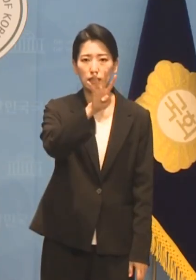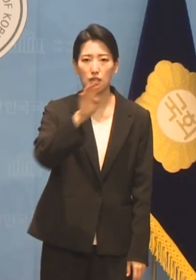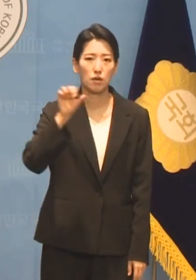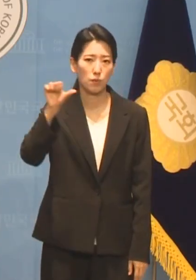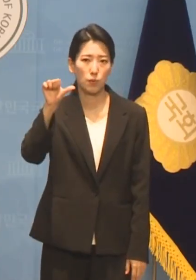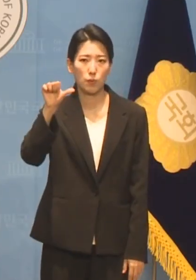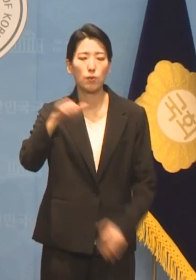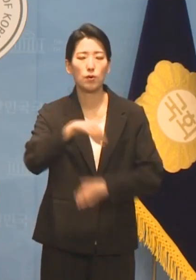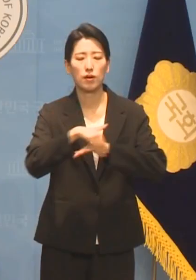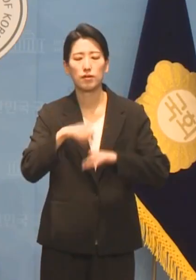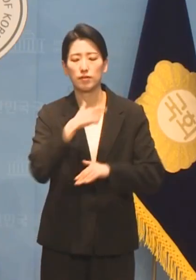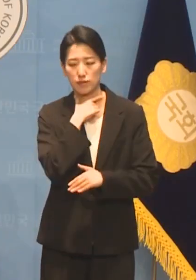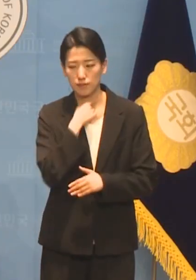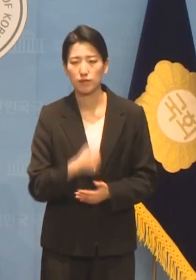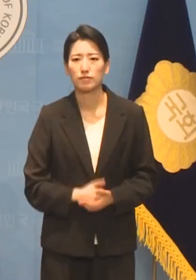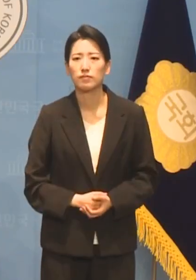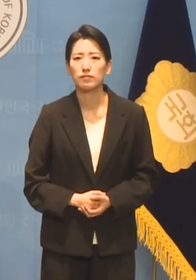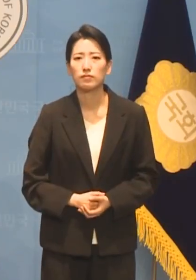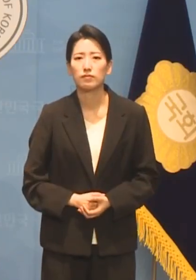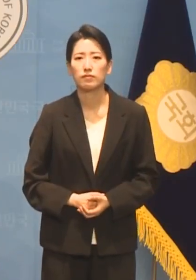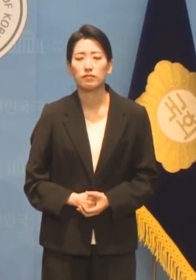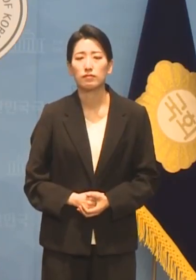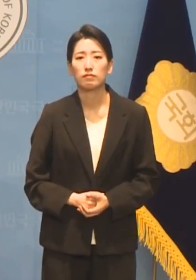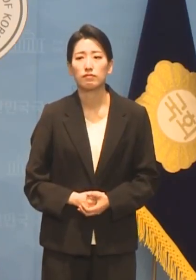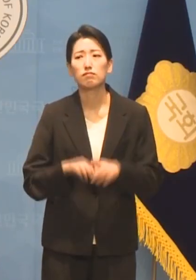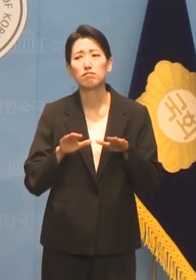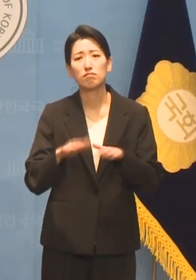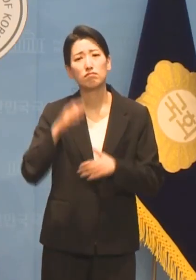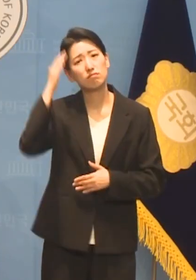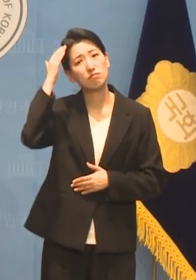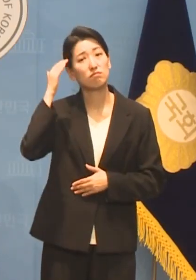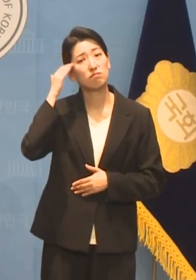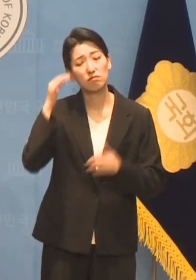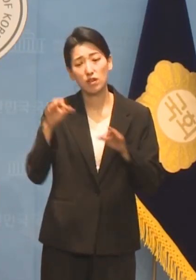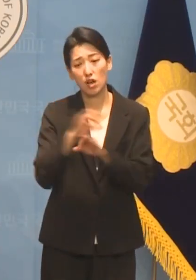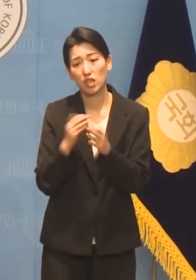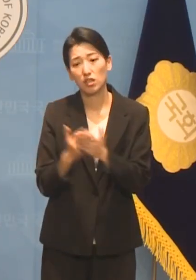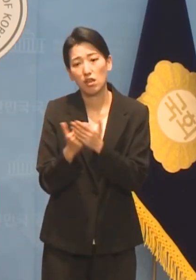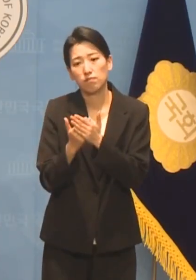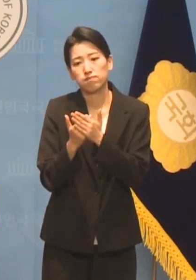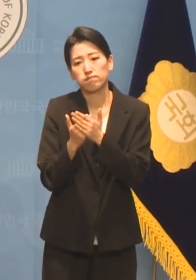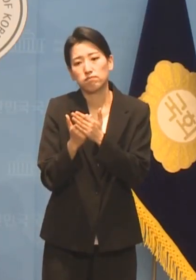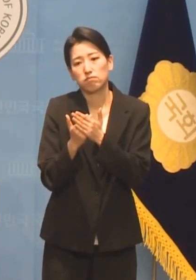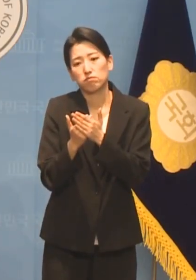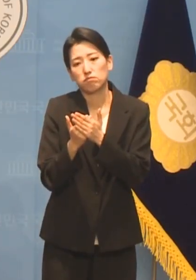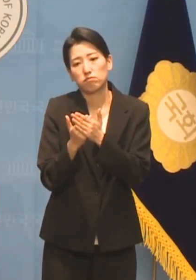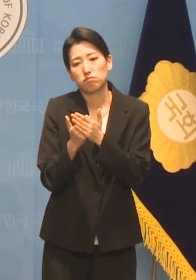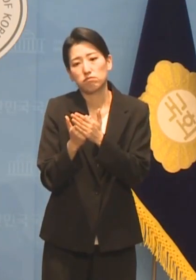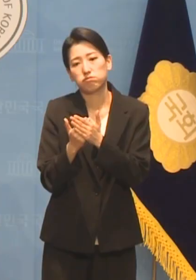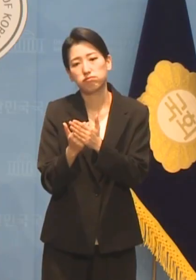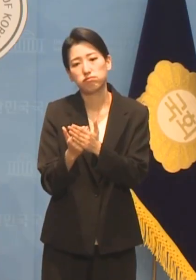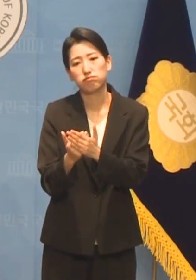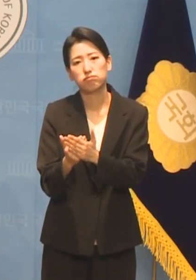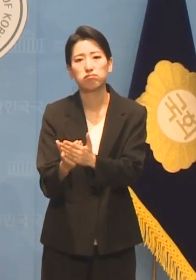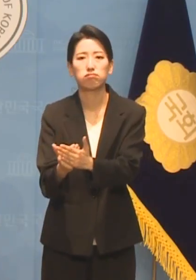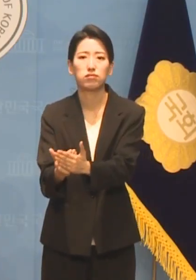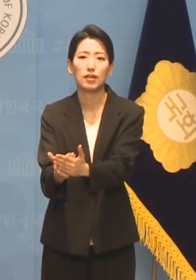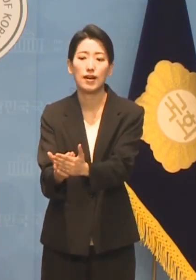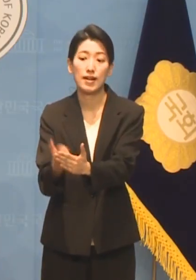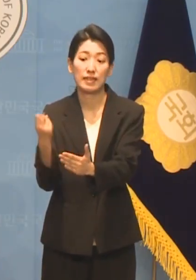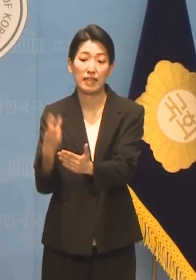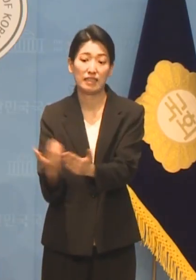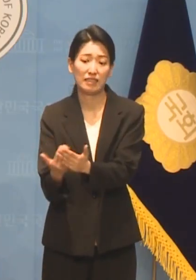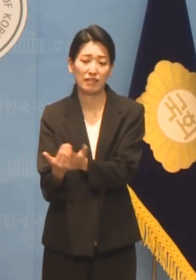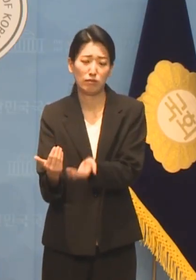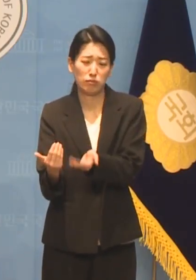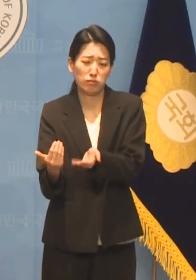말씀드리겠습니다. 지금 대한민국 성장 엔진이 꺼지고 있습니다. 꺼진 성장 엔진에 강력한